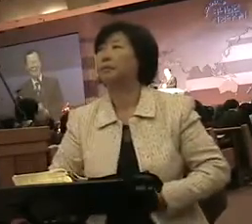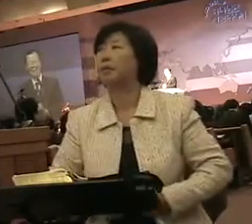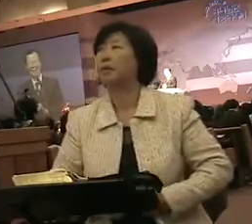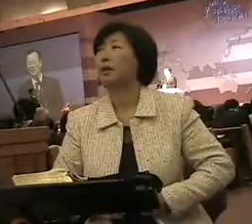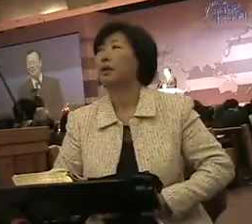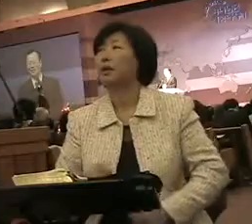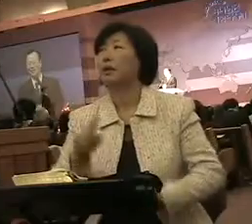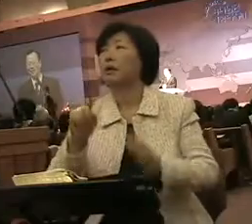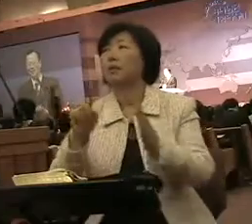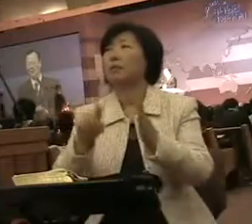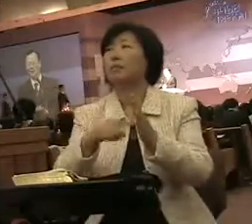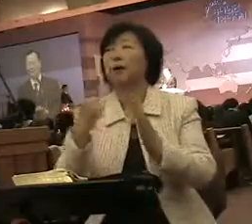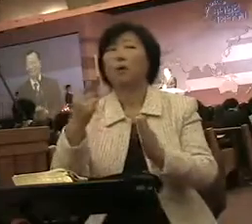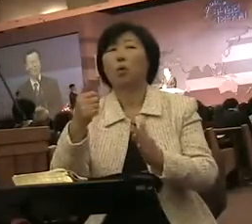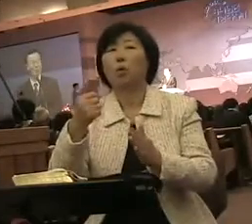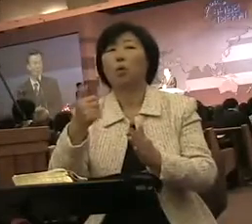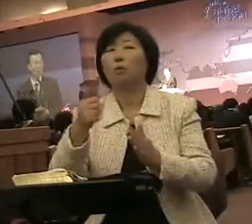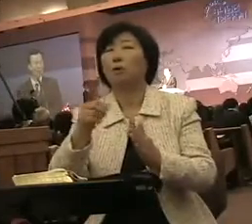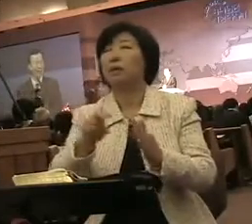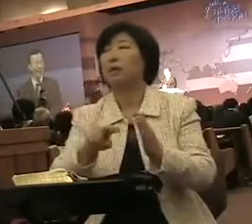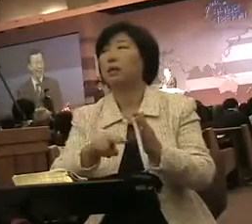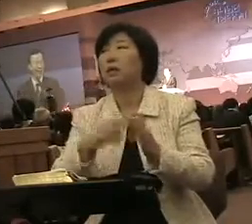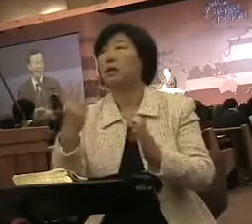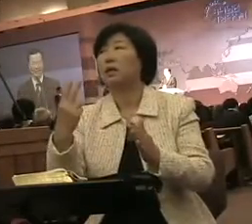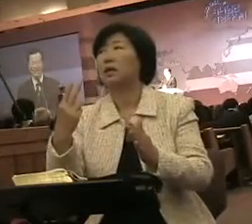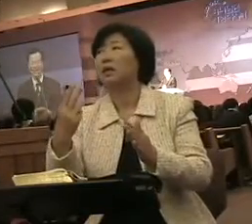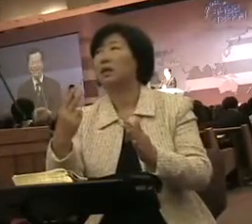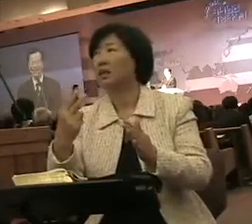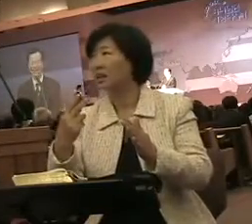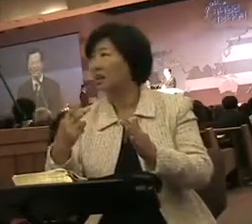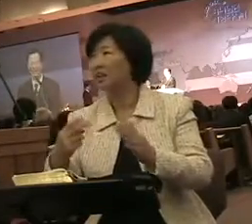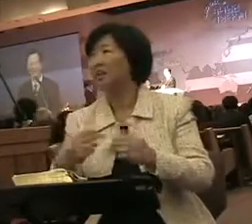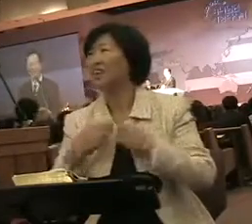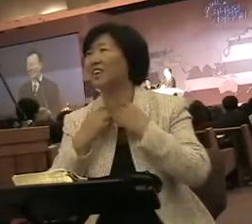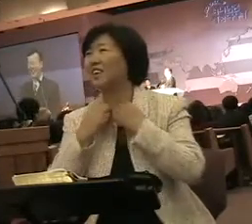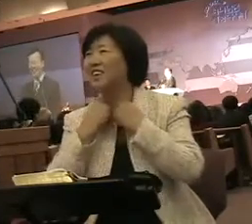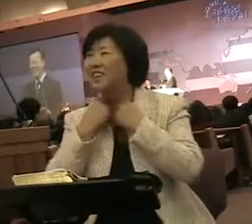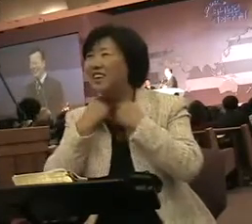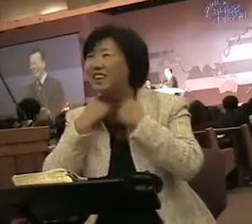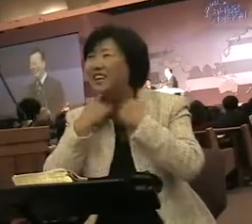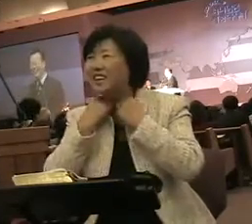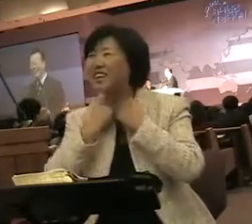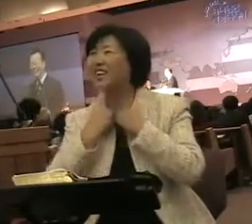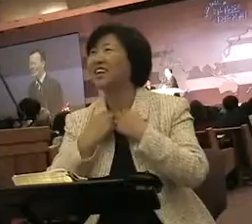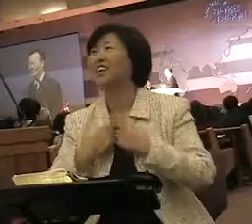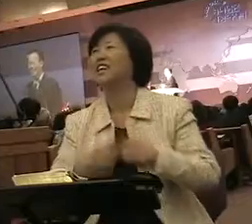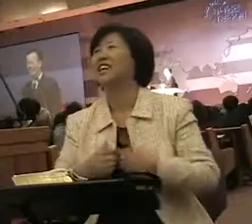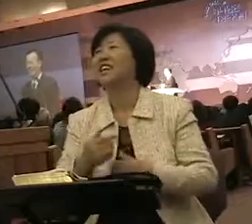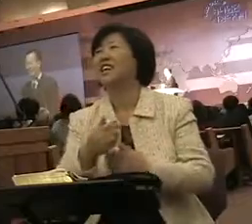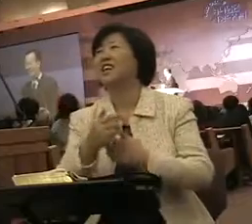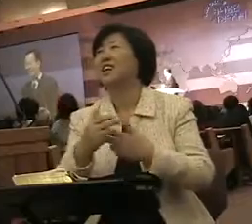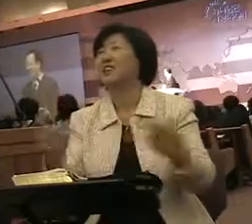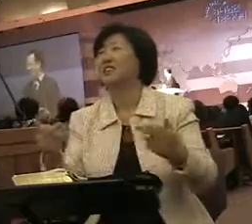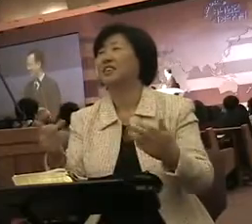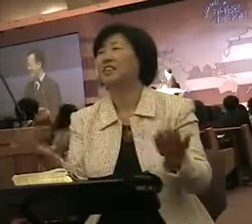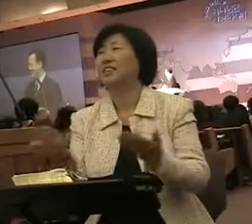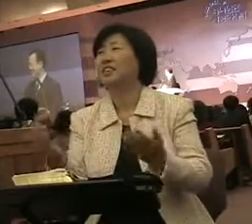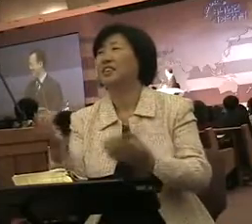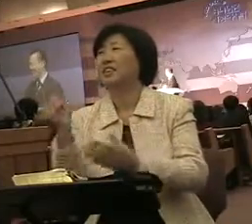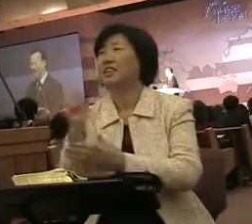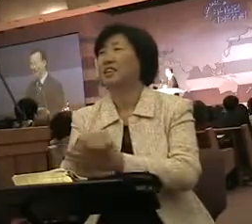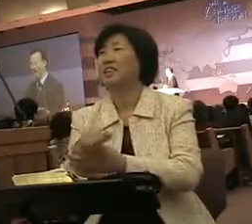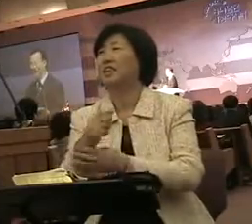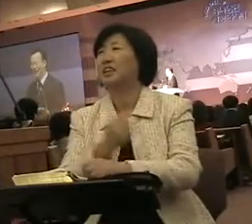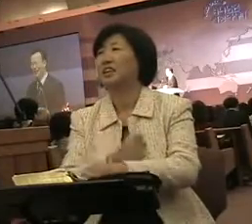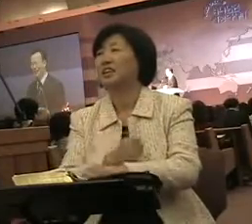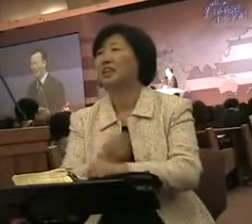150명 아이들까지 합하면 200명이면 이게 뭐 개척교회입니까? 개척교회는 아닌 것 같아요. 엄청난 일을 이제 하나님께서 허락하시고